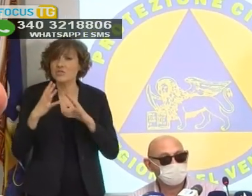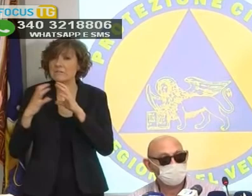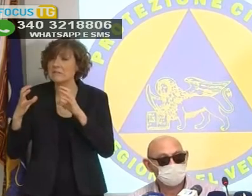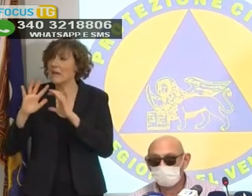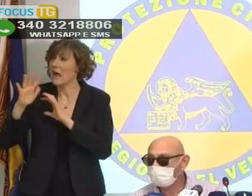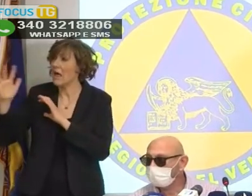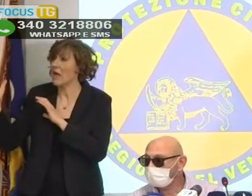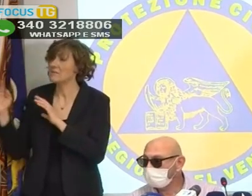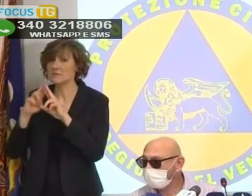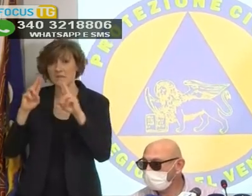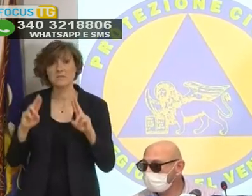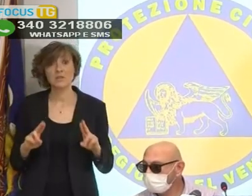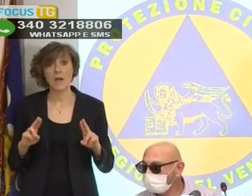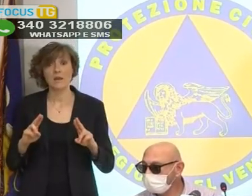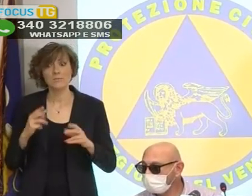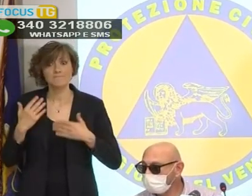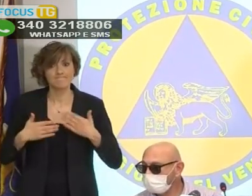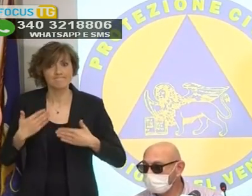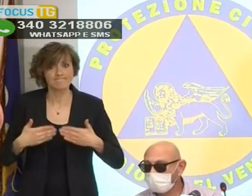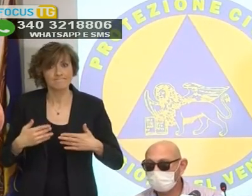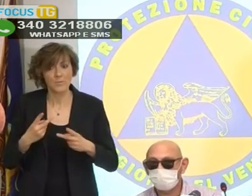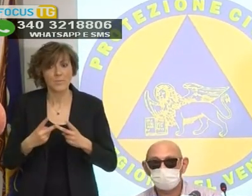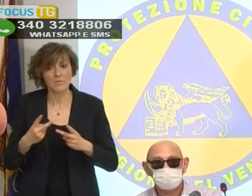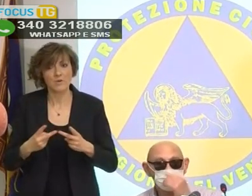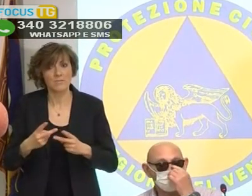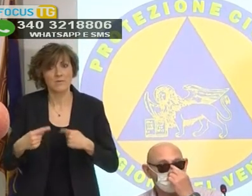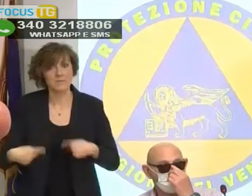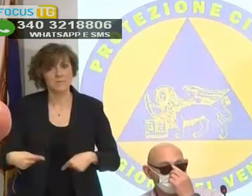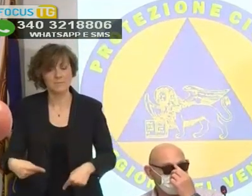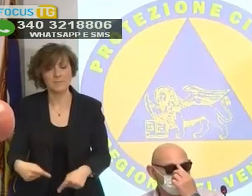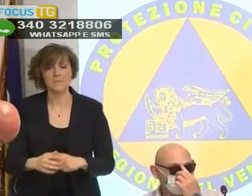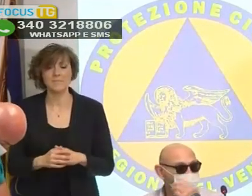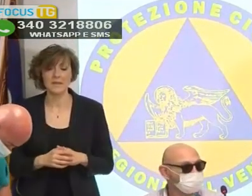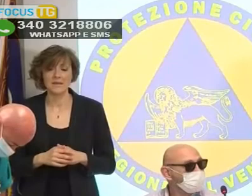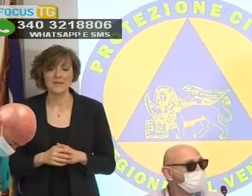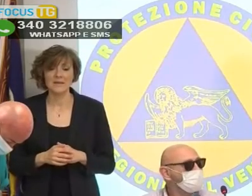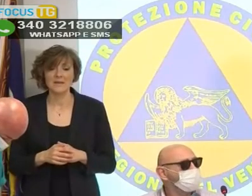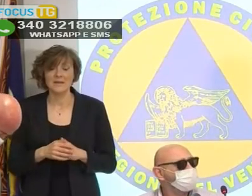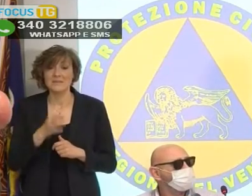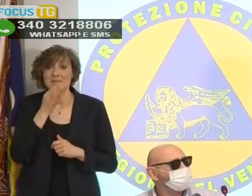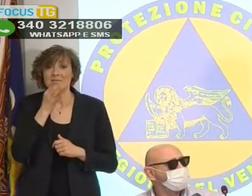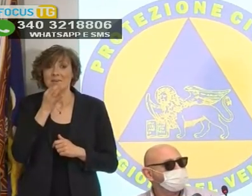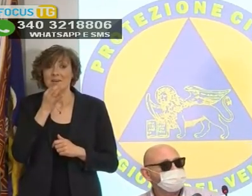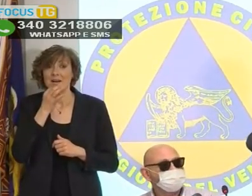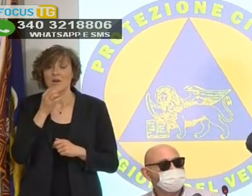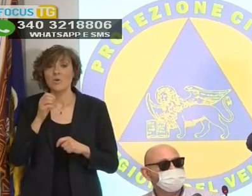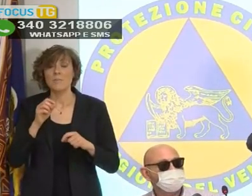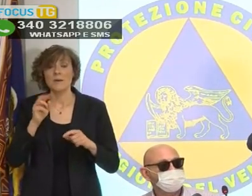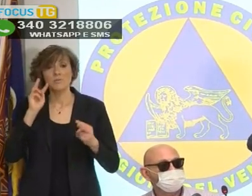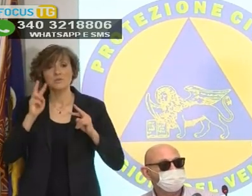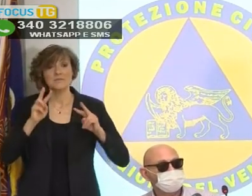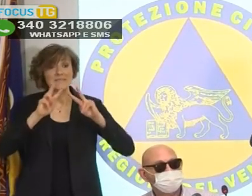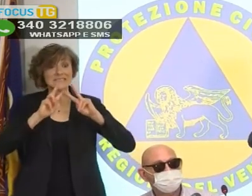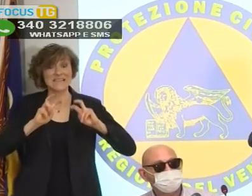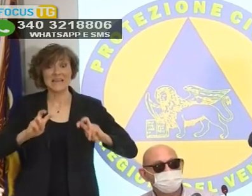livello internazionale stanno portando avanti questa partita. Quindi capite che come piano anche di screening